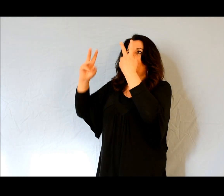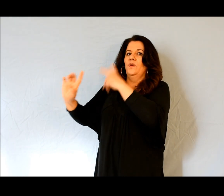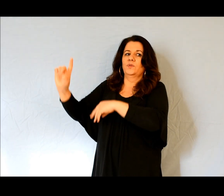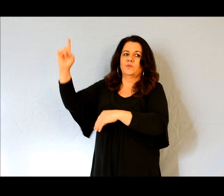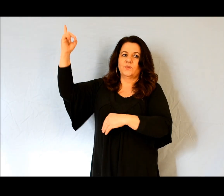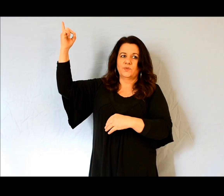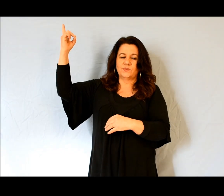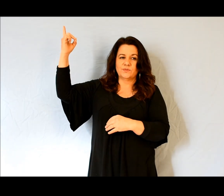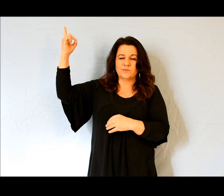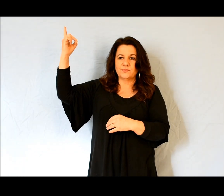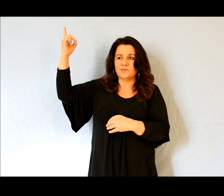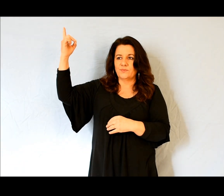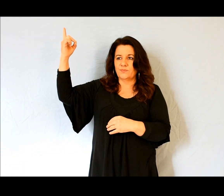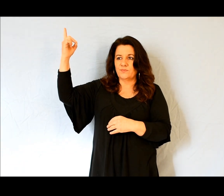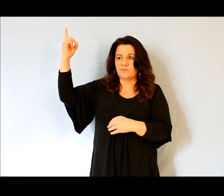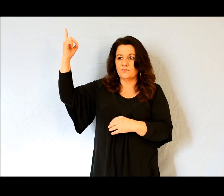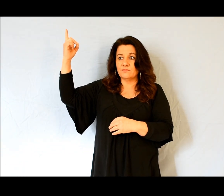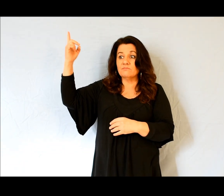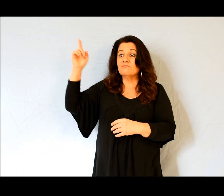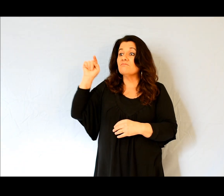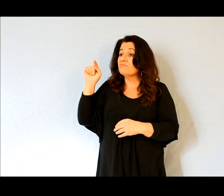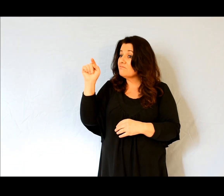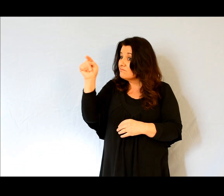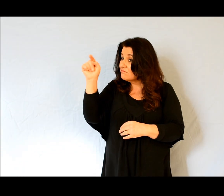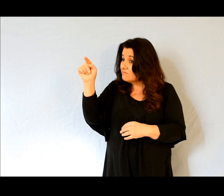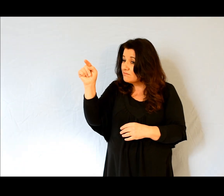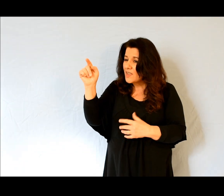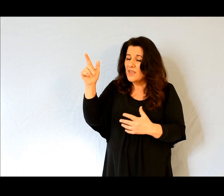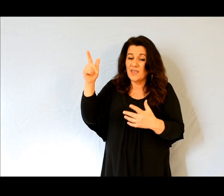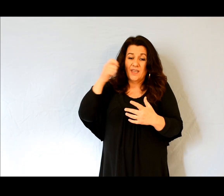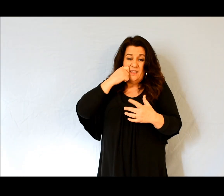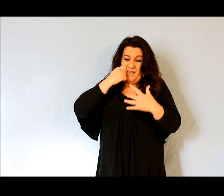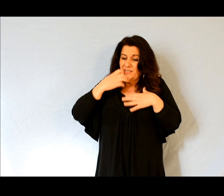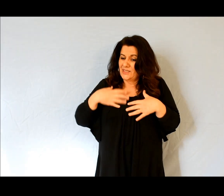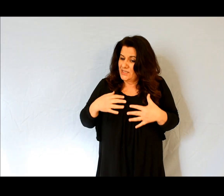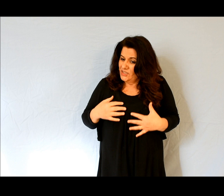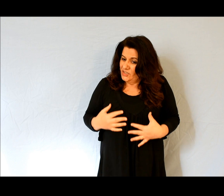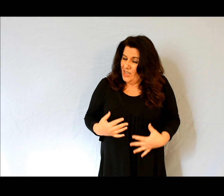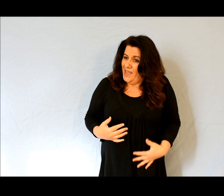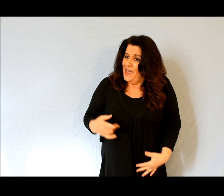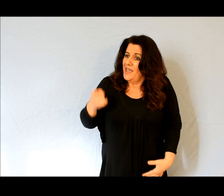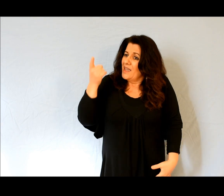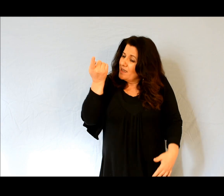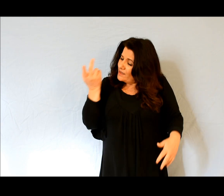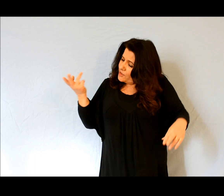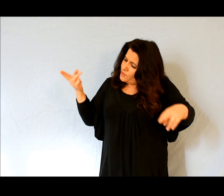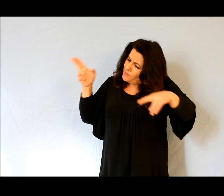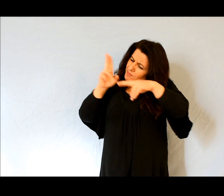Dieu il a été mis à mort dans la chair mais vivifié dans